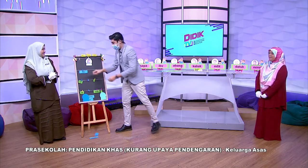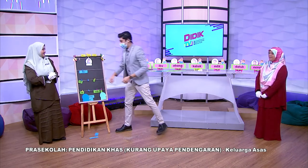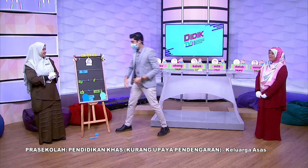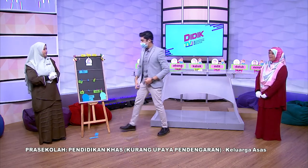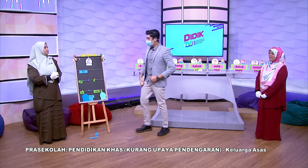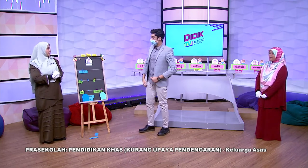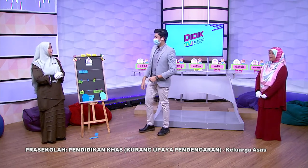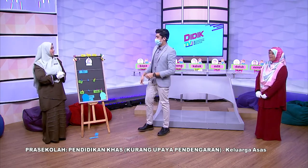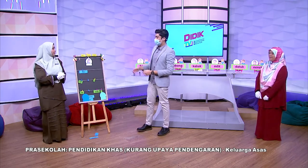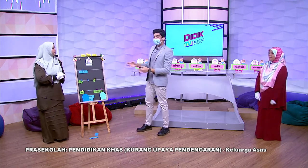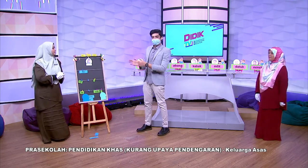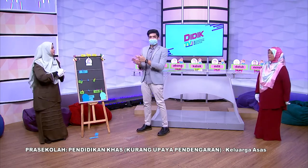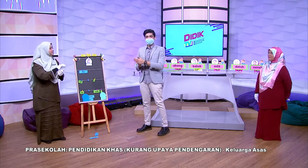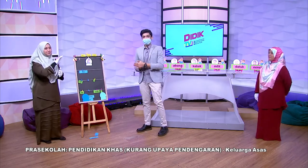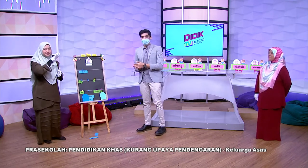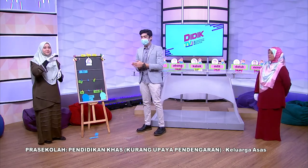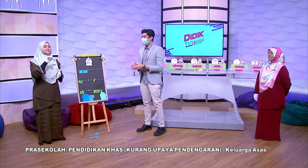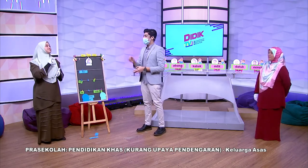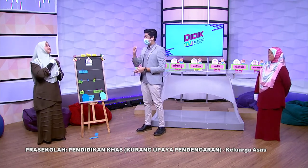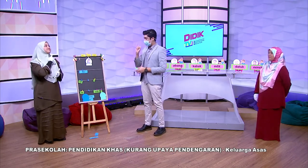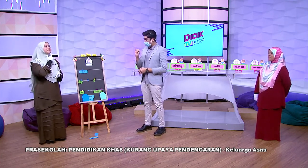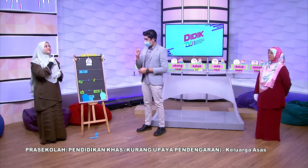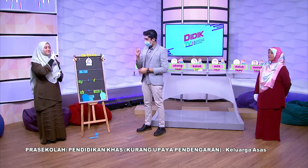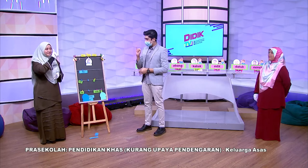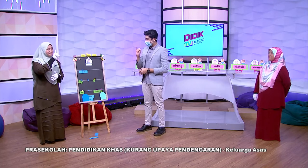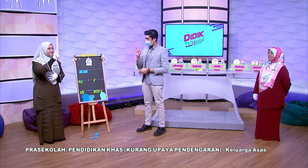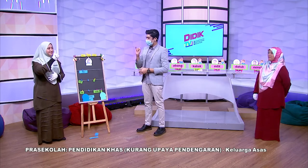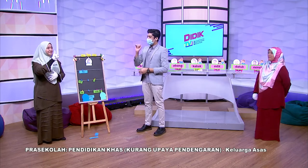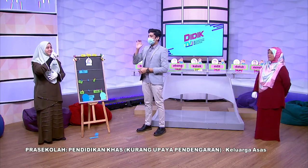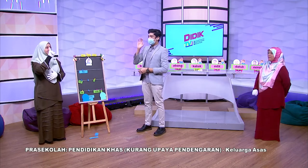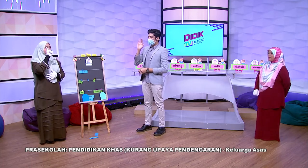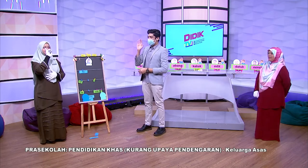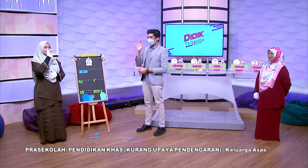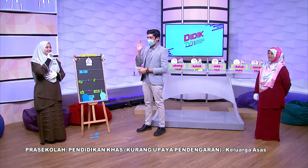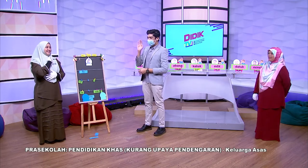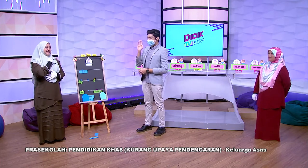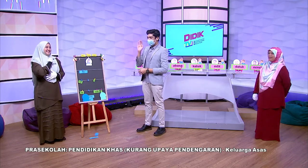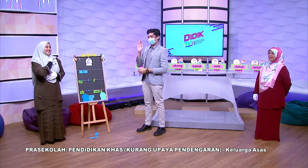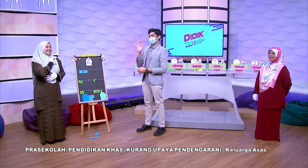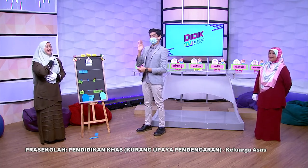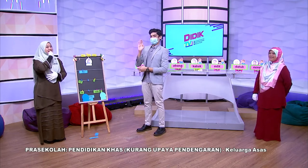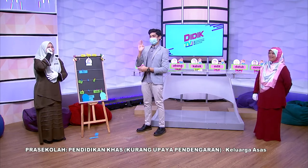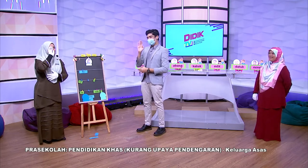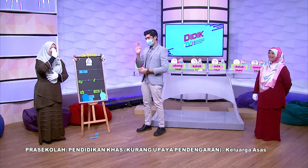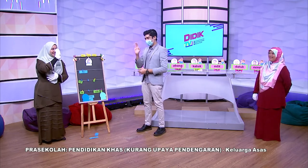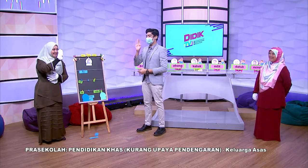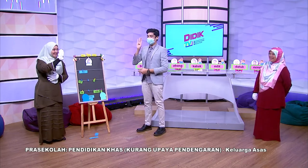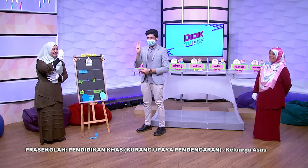terjadi hakikat yibu Hai by Sheikh